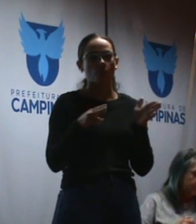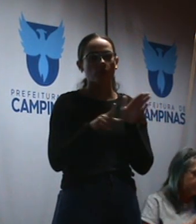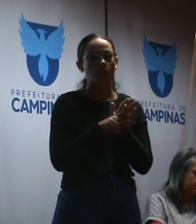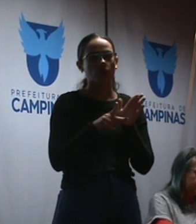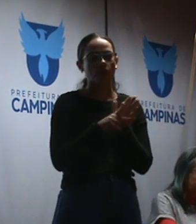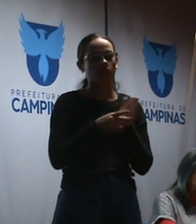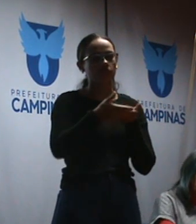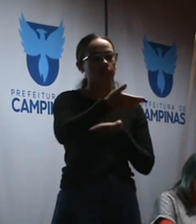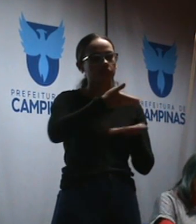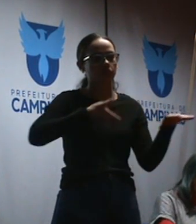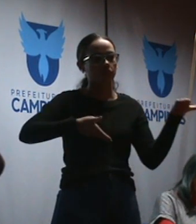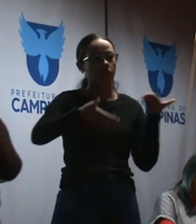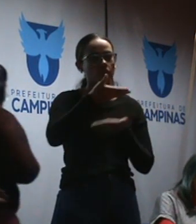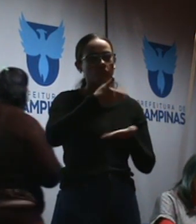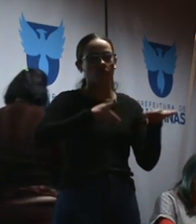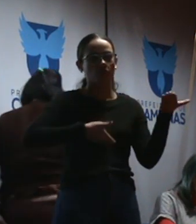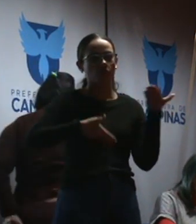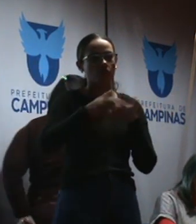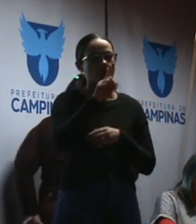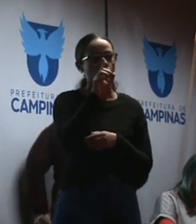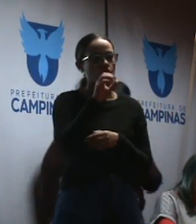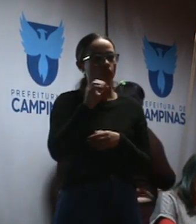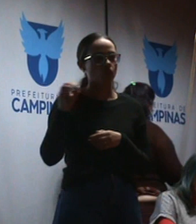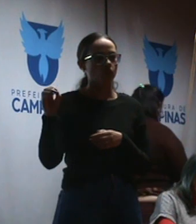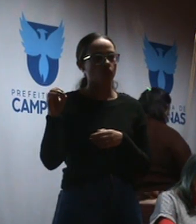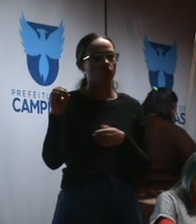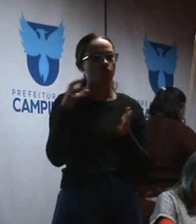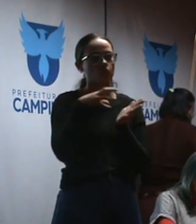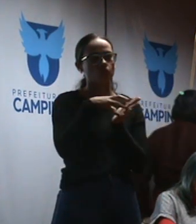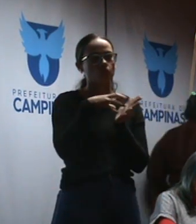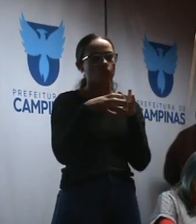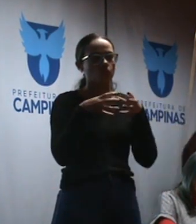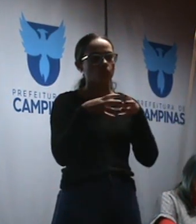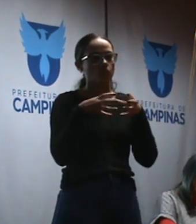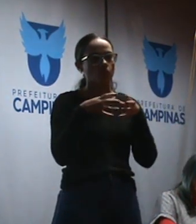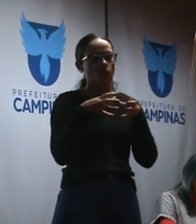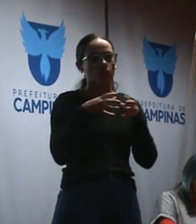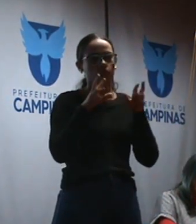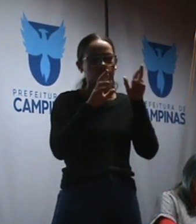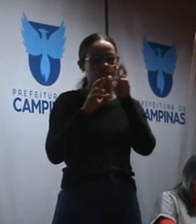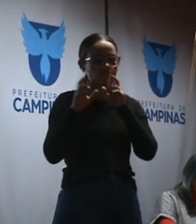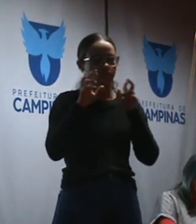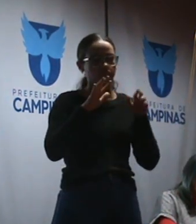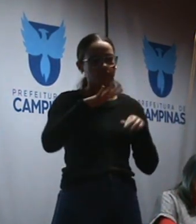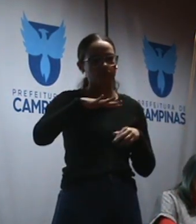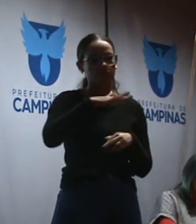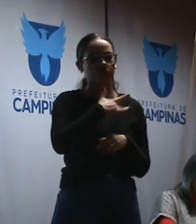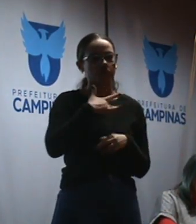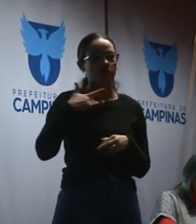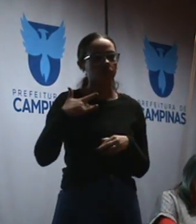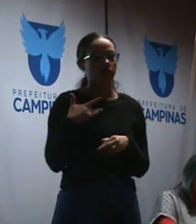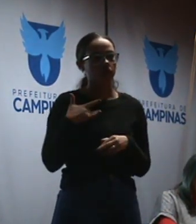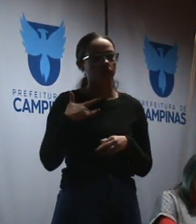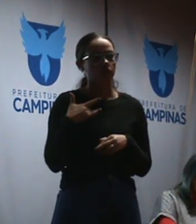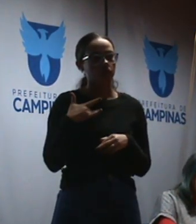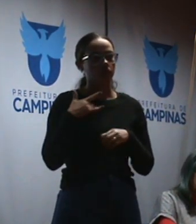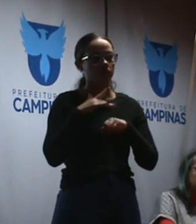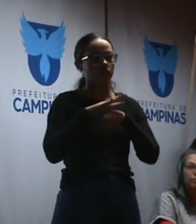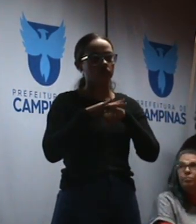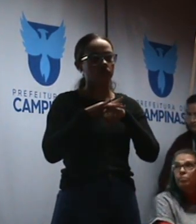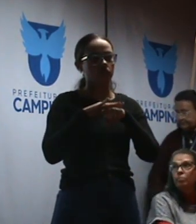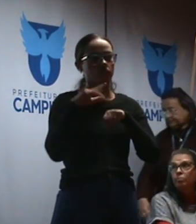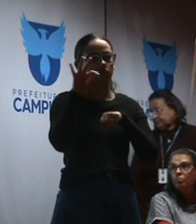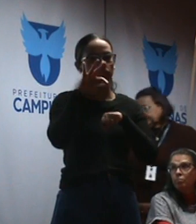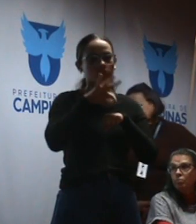Arbovirose, Zoonose e Determinantes Ambientais do Departamento de Vigilância em Saúde. E eu vou trazer um pouquinho hoje sobre atualização sobre